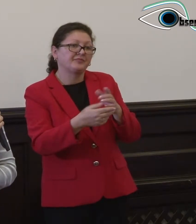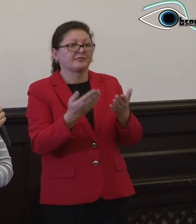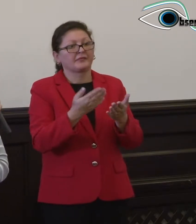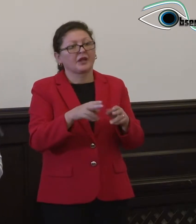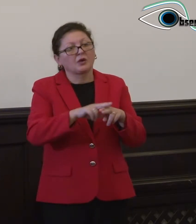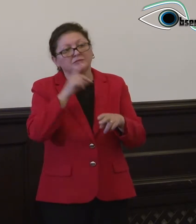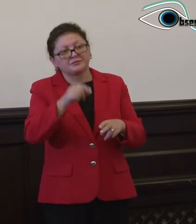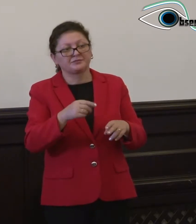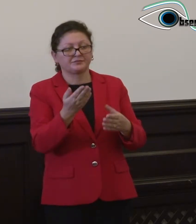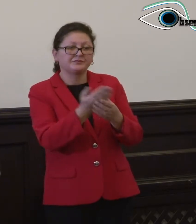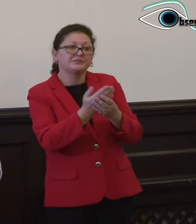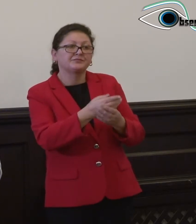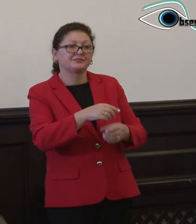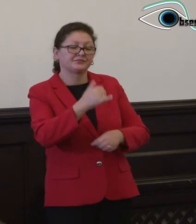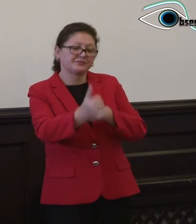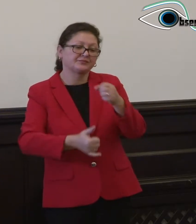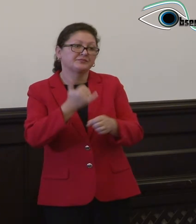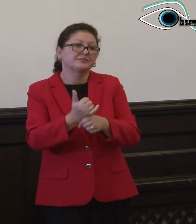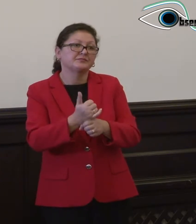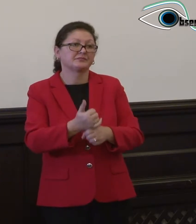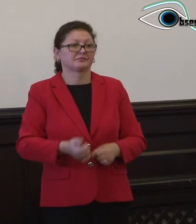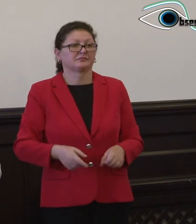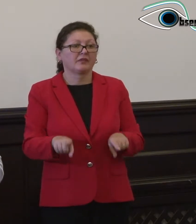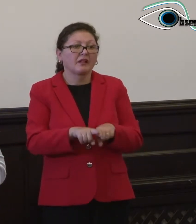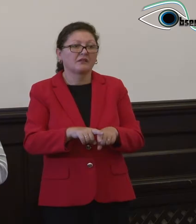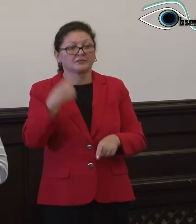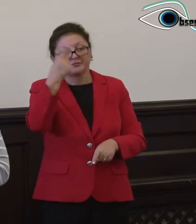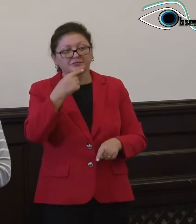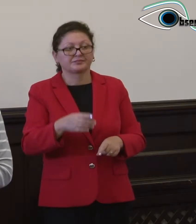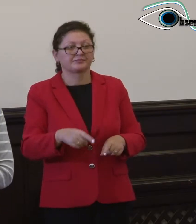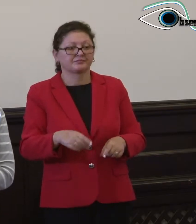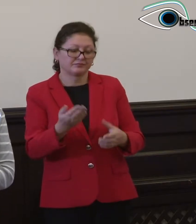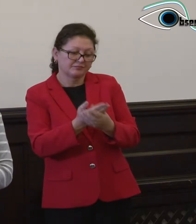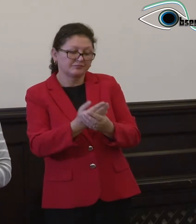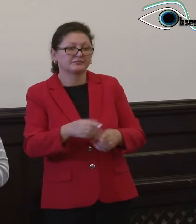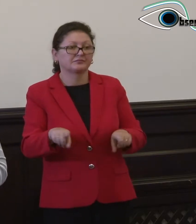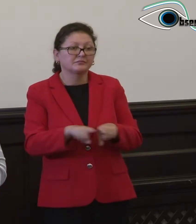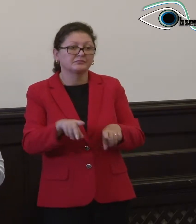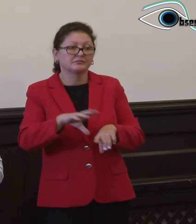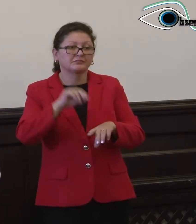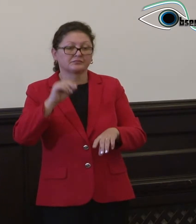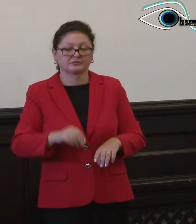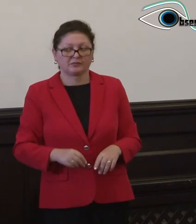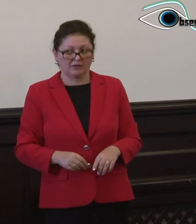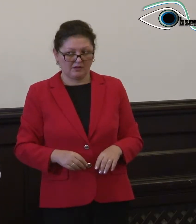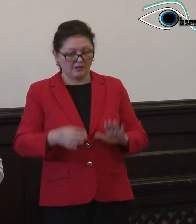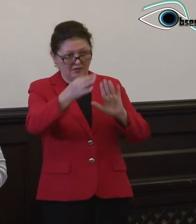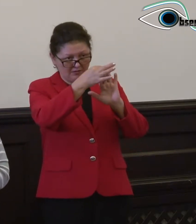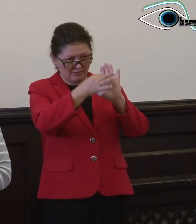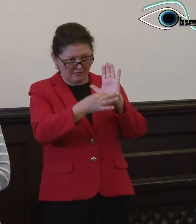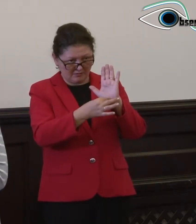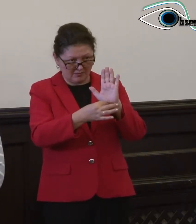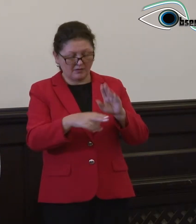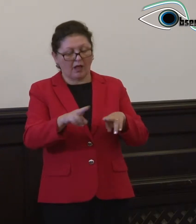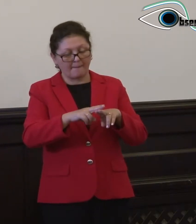pentru privind drepturile persoanelor cu dizabilități și clasificarea internațională a